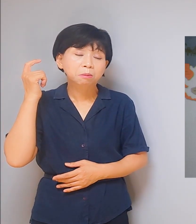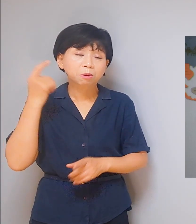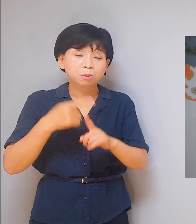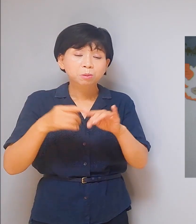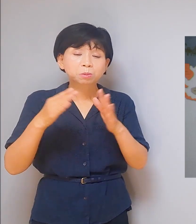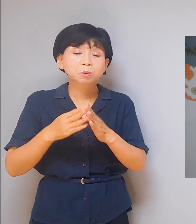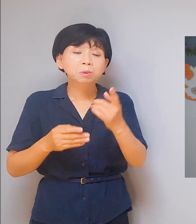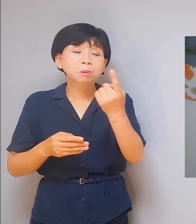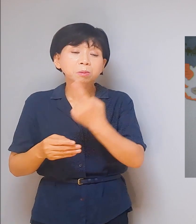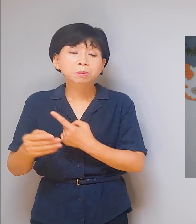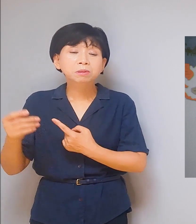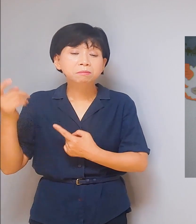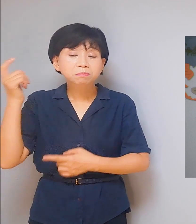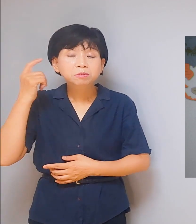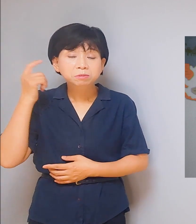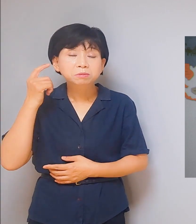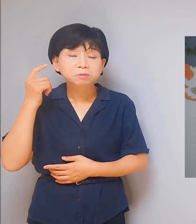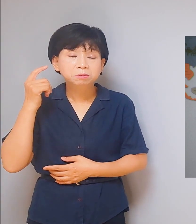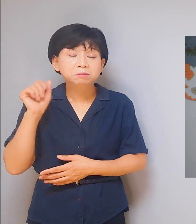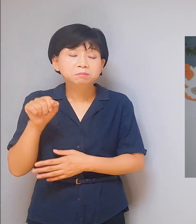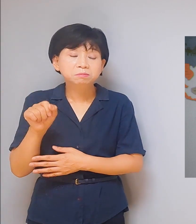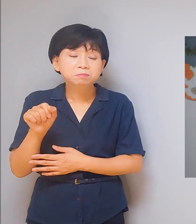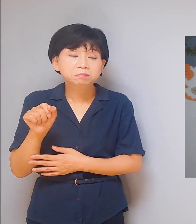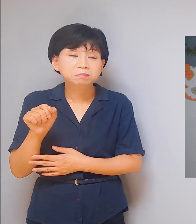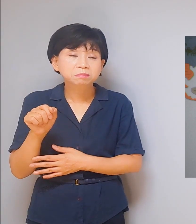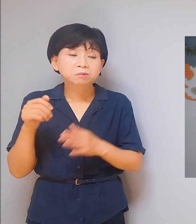교회문 밖을 나가면서